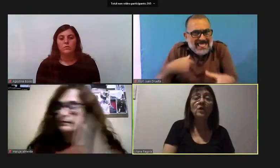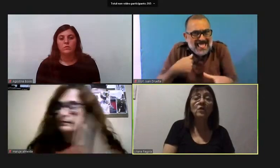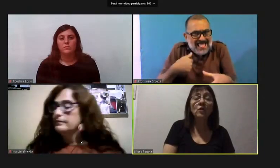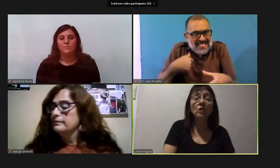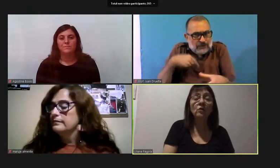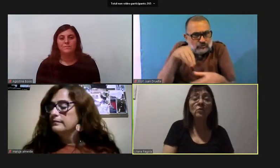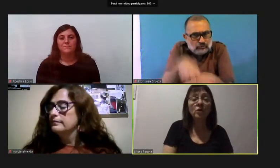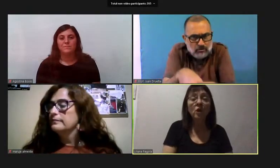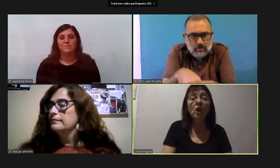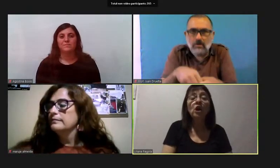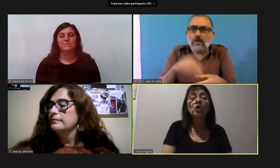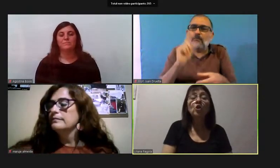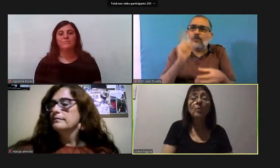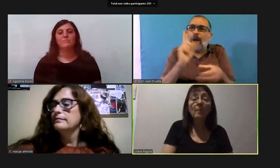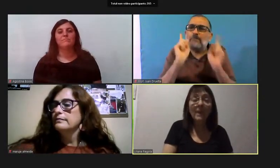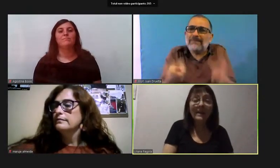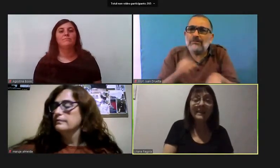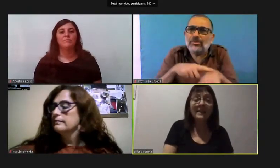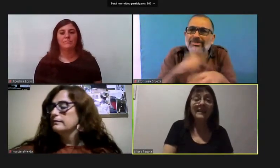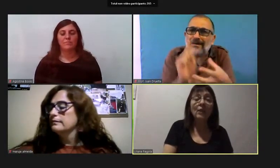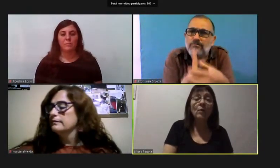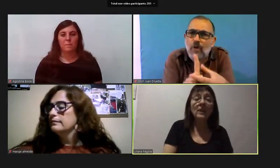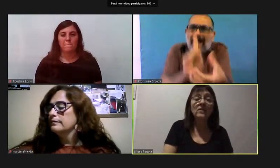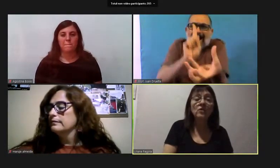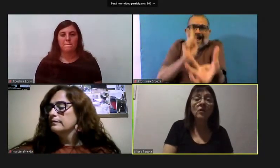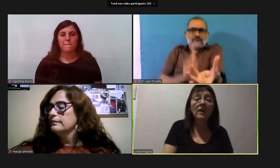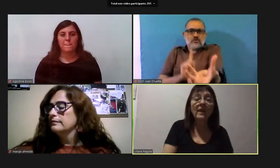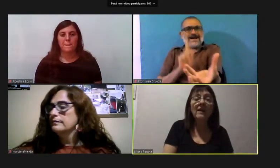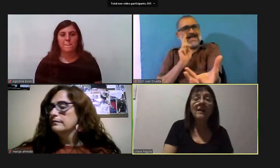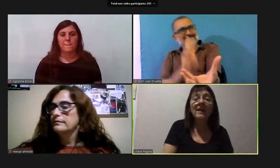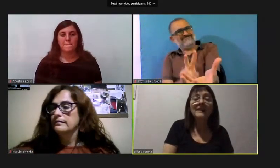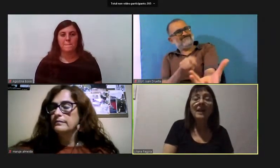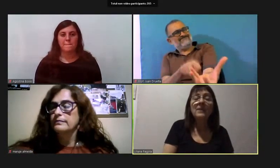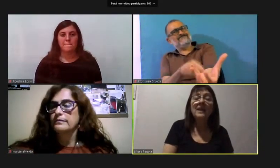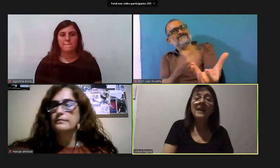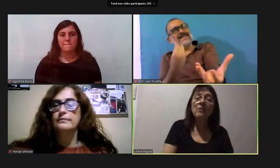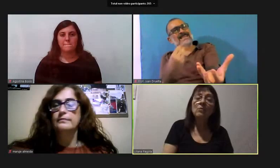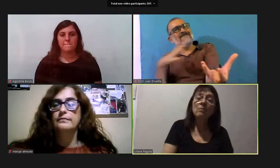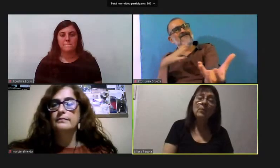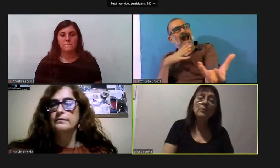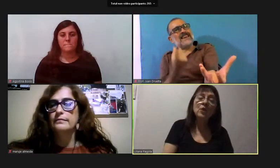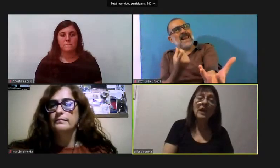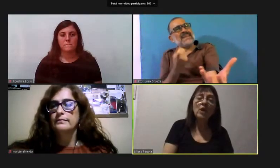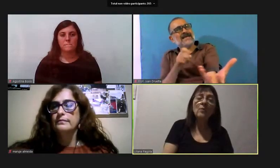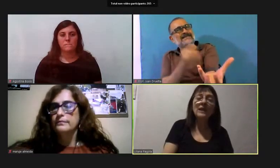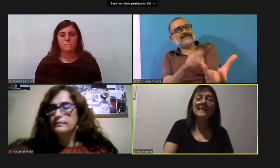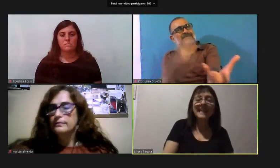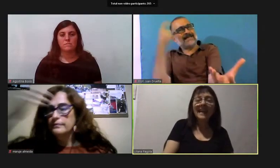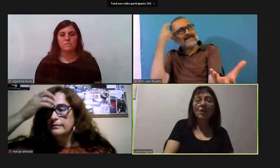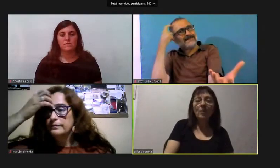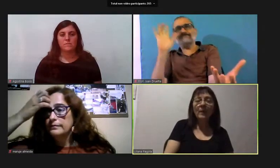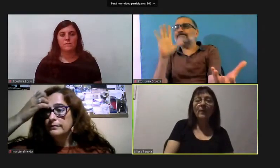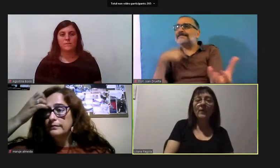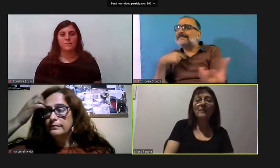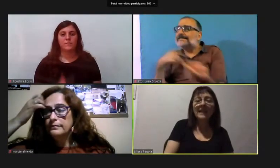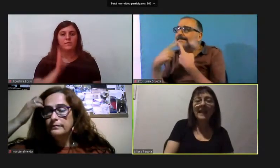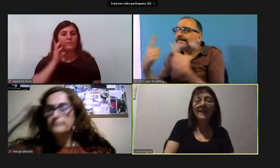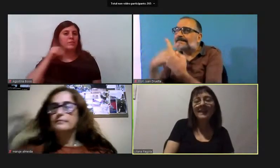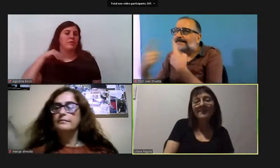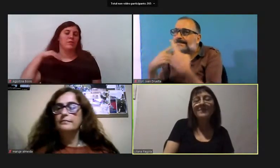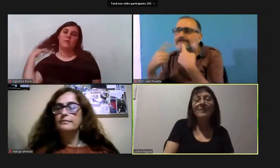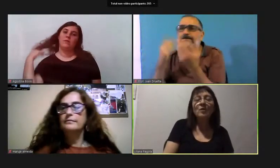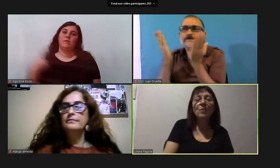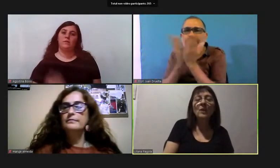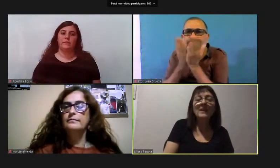este proceso de construcción, yo como parte de la comunidad sorda, también en un punto es como que salgo para poder